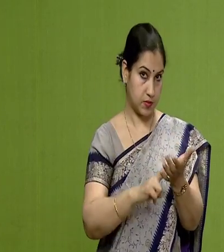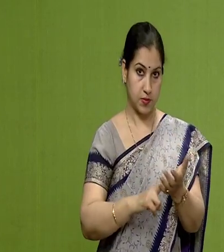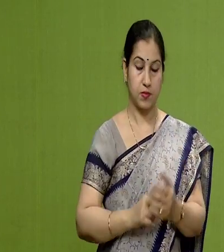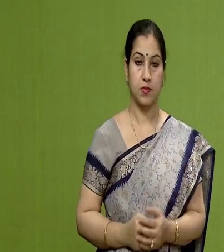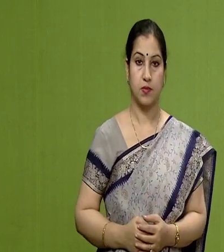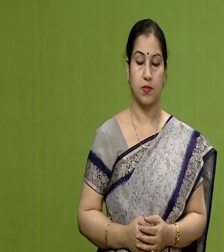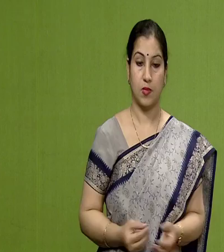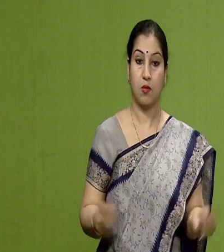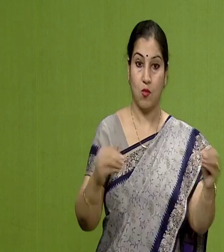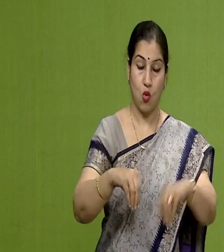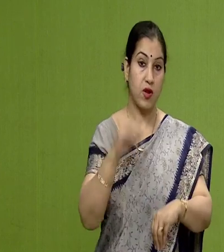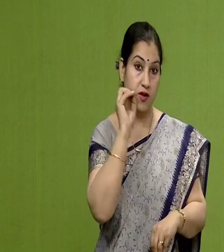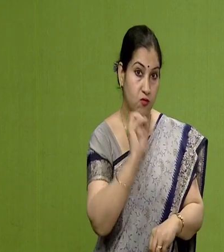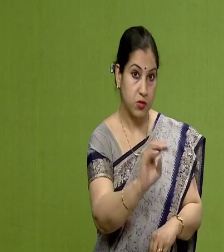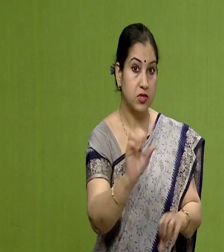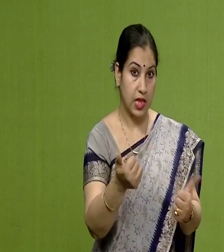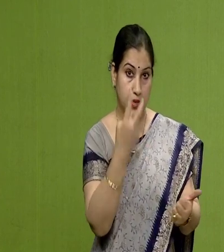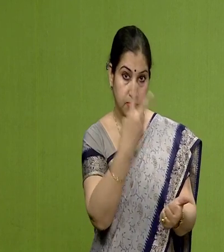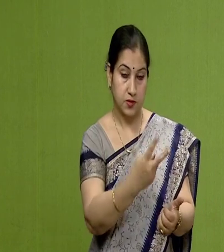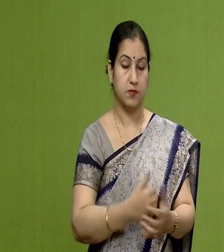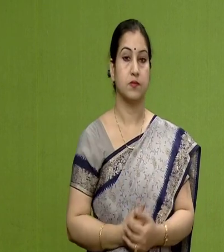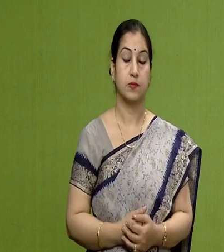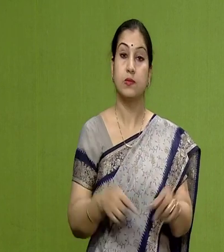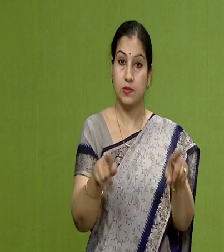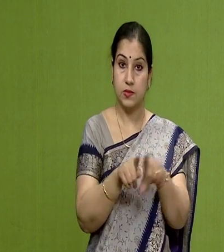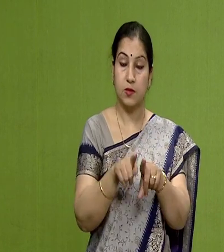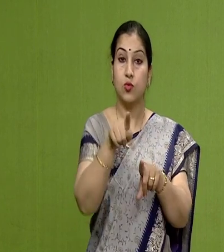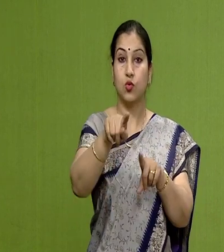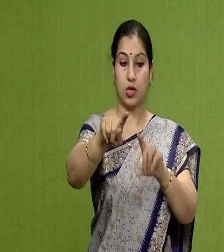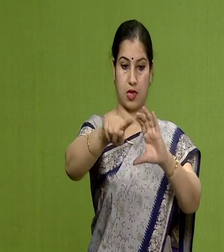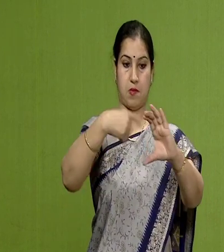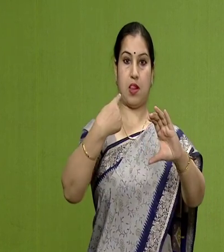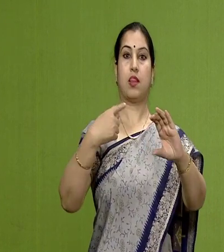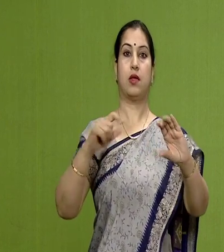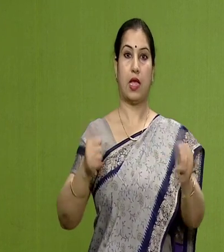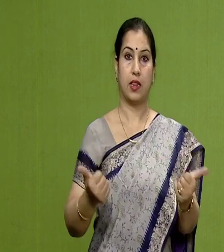www.nios.ac.in for more information. Also, you can mail at